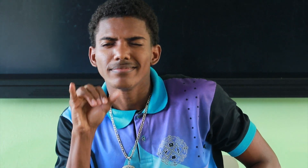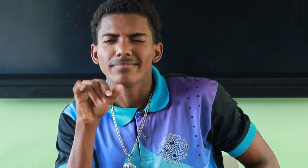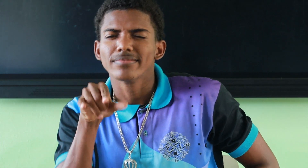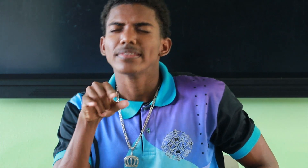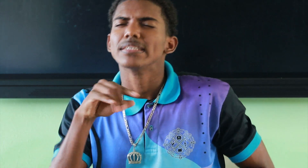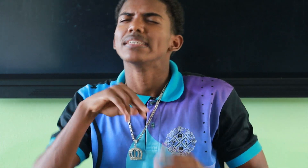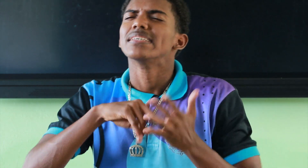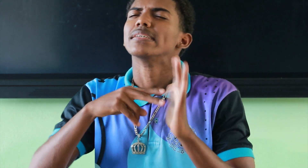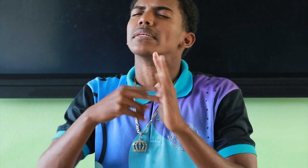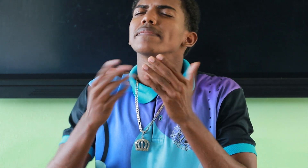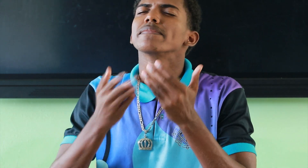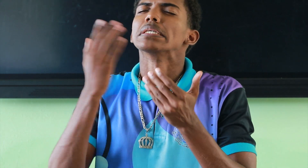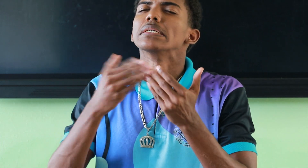ese drama que uno puede crear.